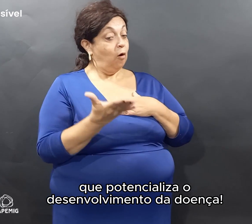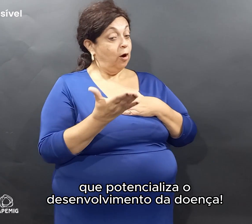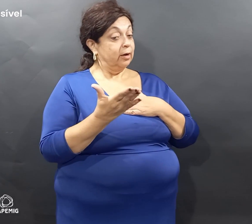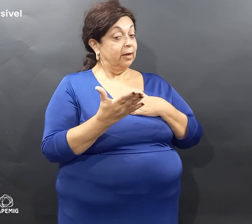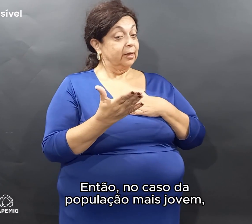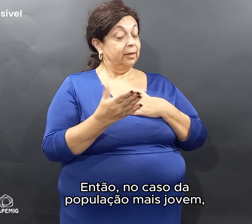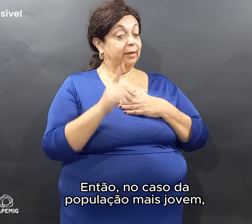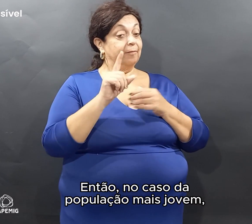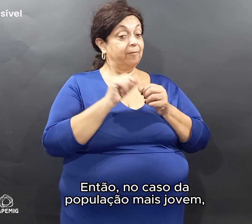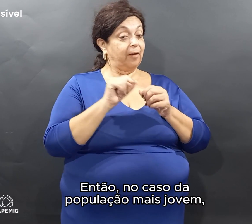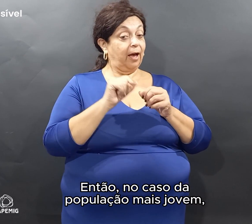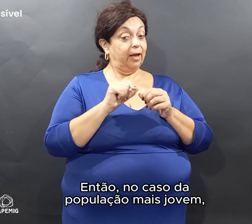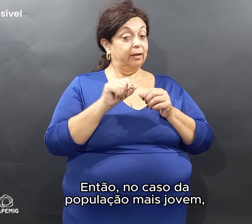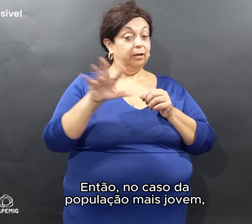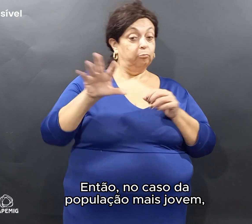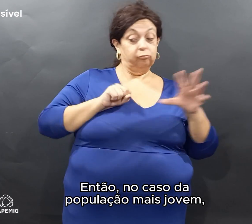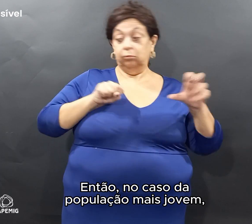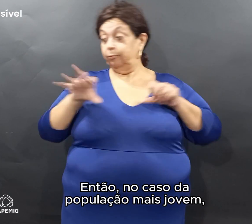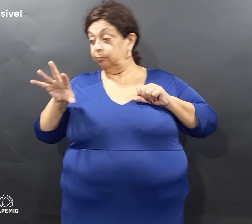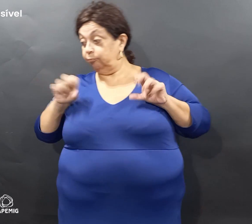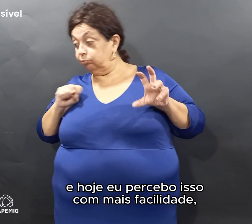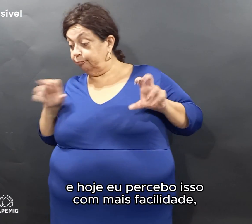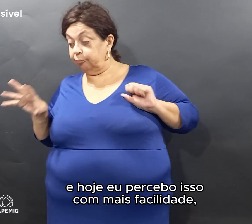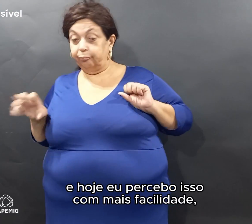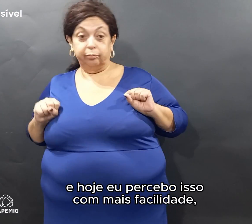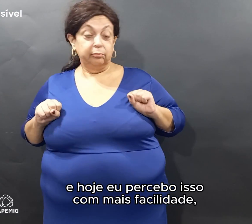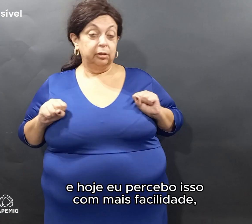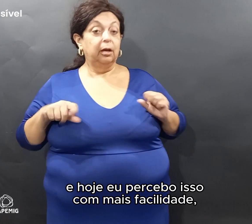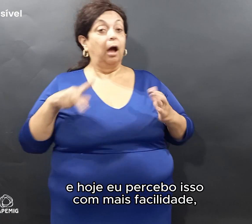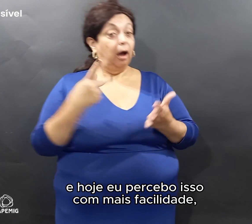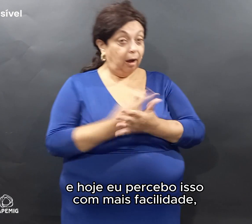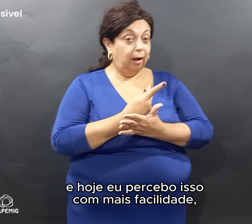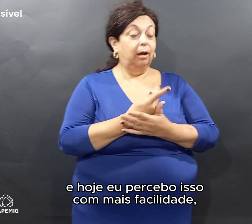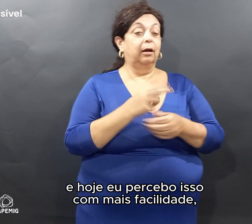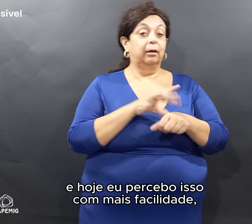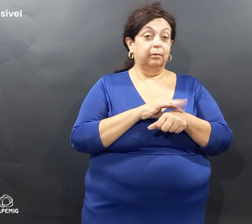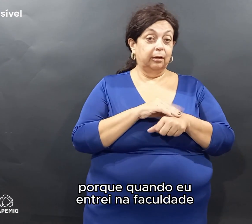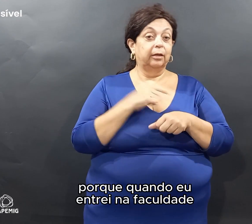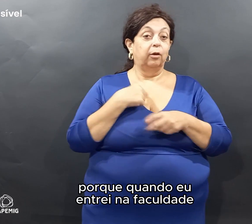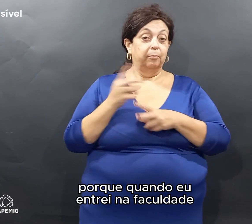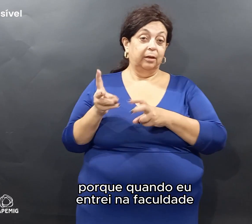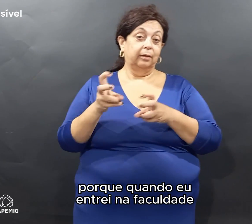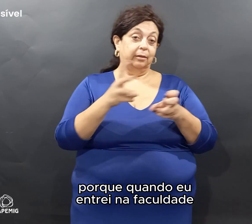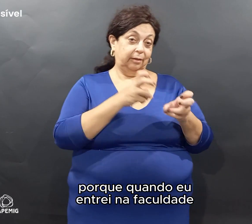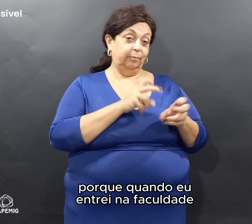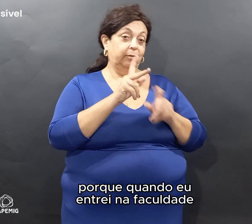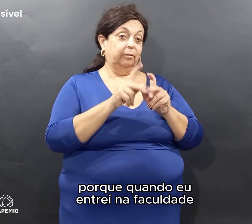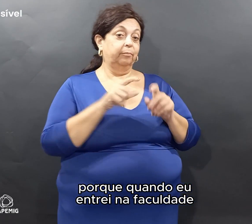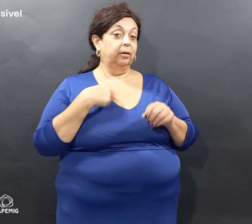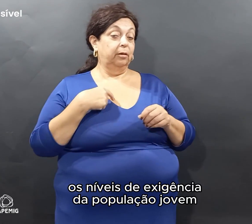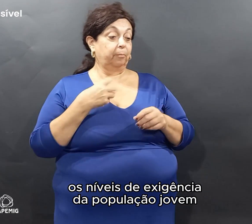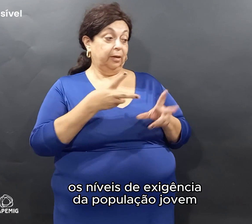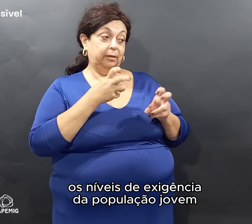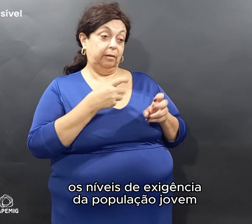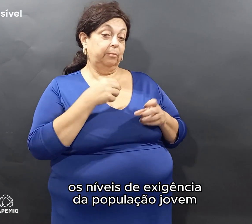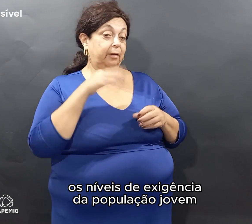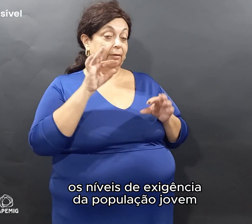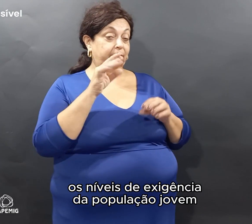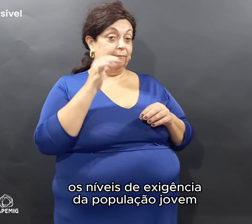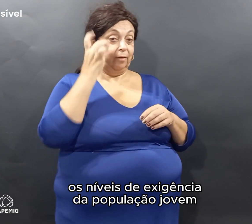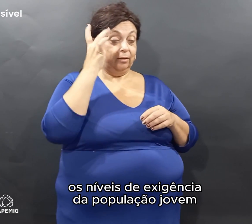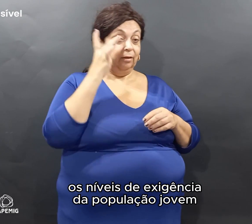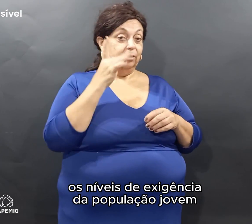da doença. Então, no caso da população mais jovem, e hoje eu percebi isso com mais facilidade, porque quando eu entrei na faculdade, os níveis